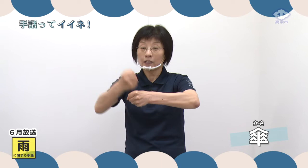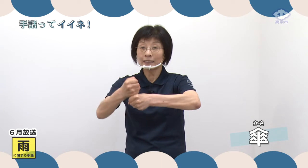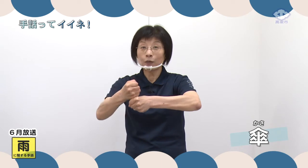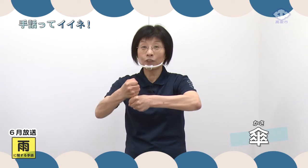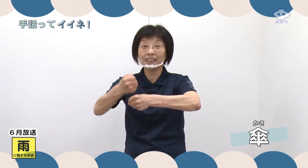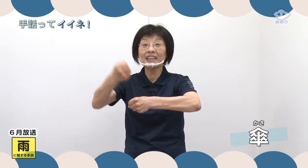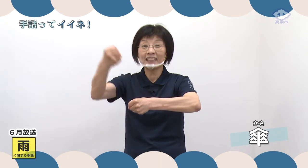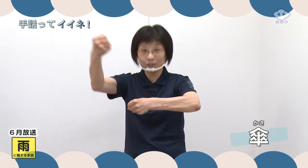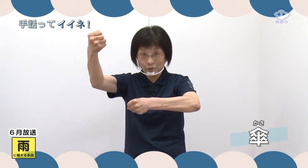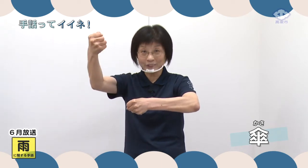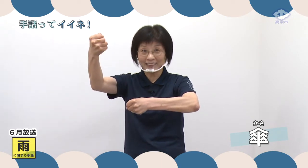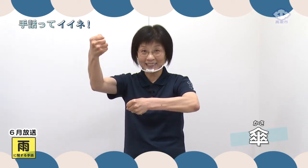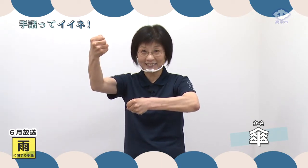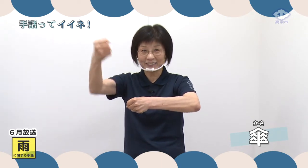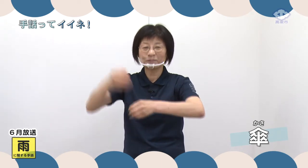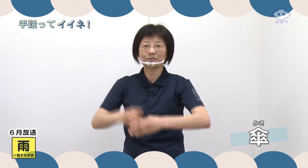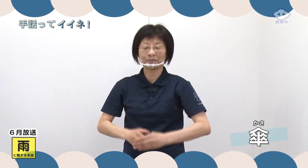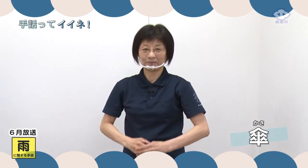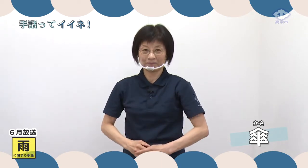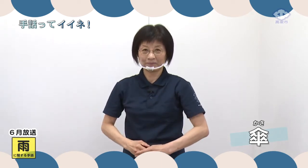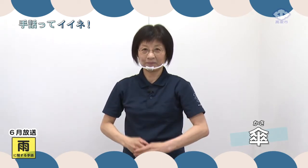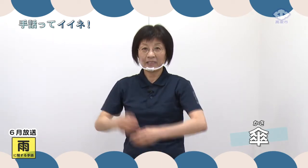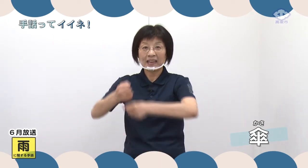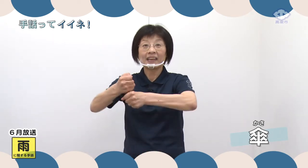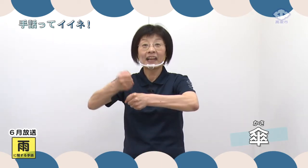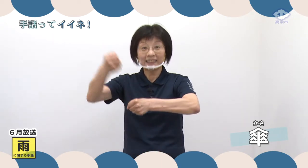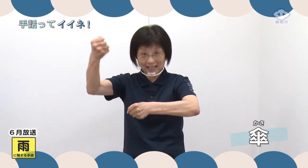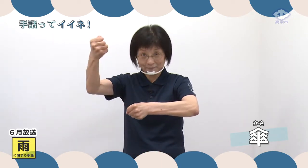傘を開いている様子です。傘。